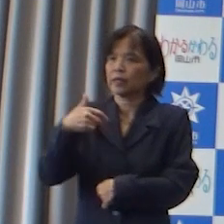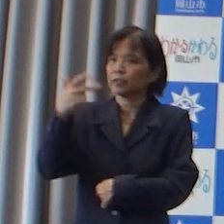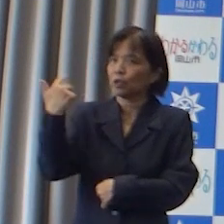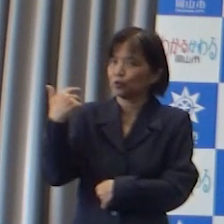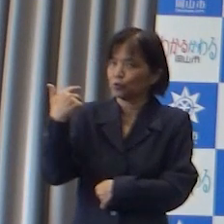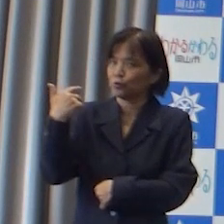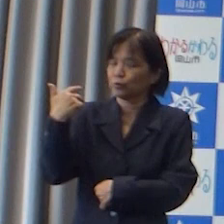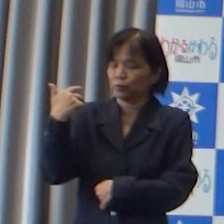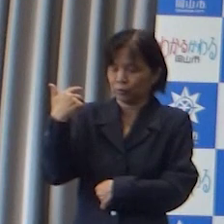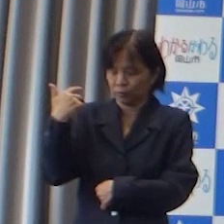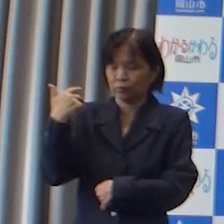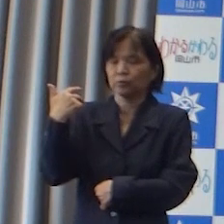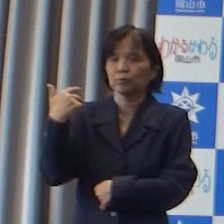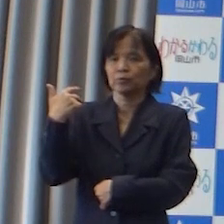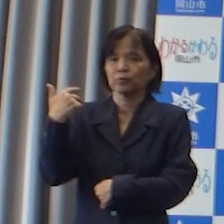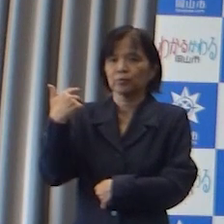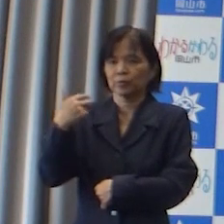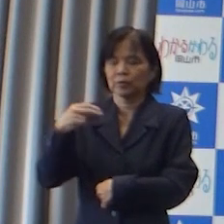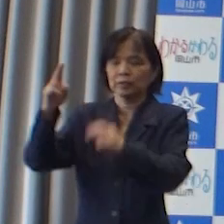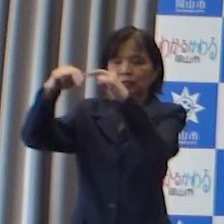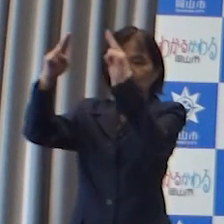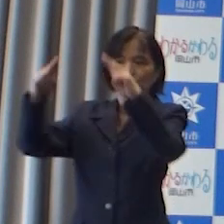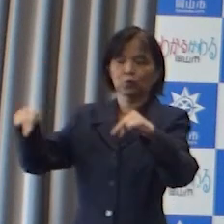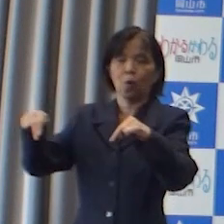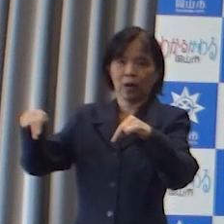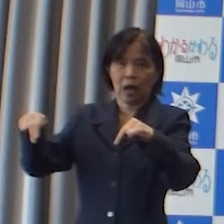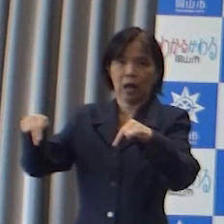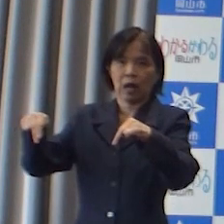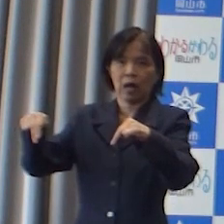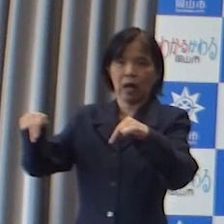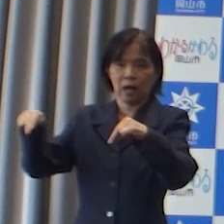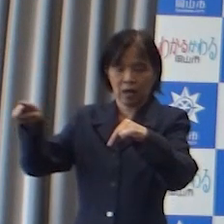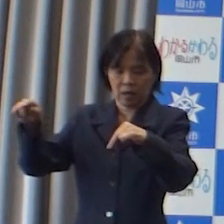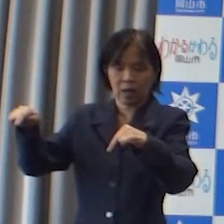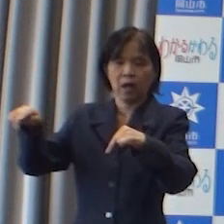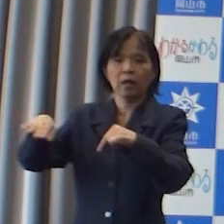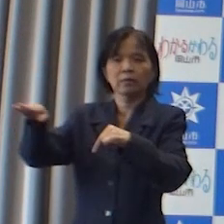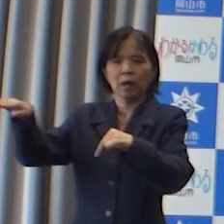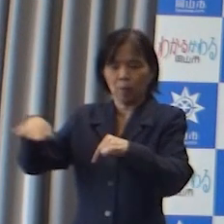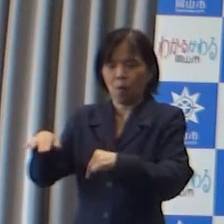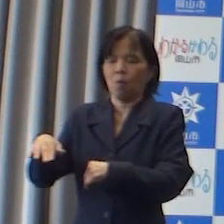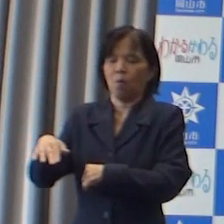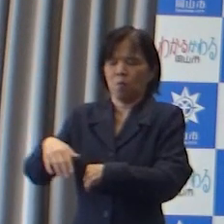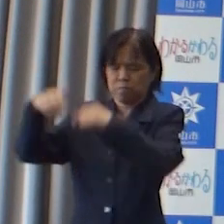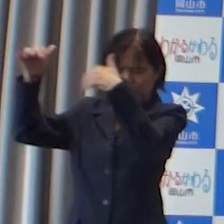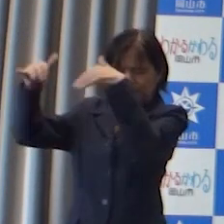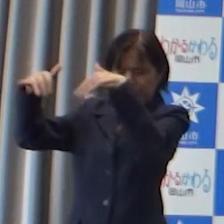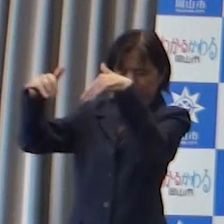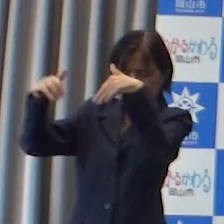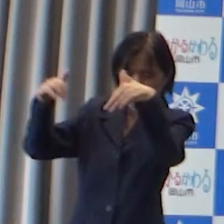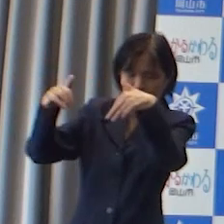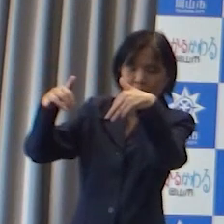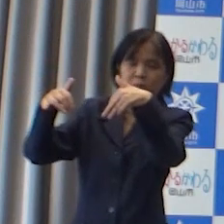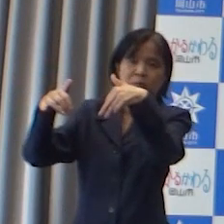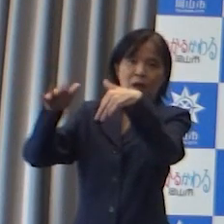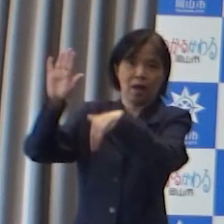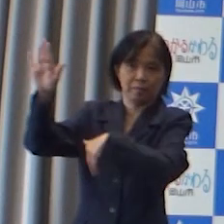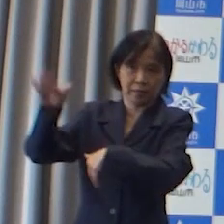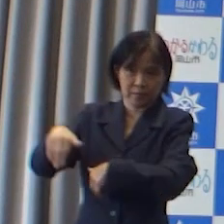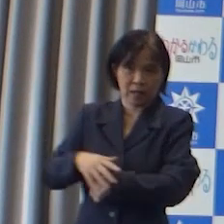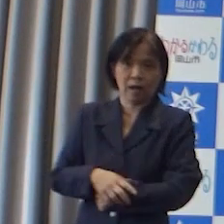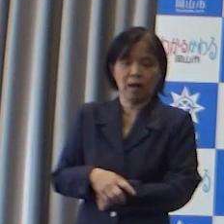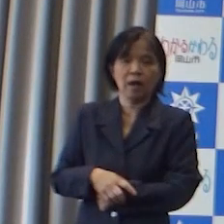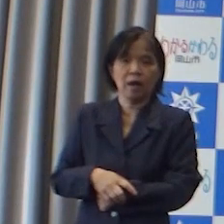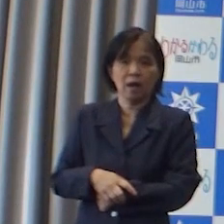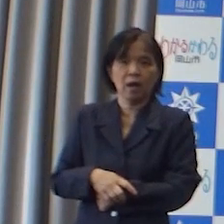先週ですか、静岡でも静岡等でもですね、猛烈な雨が降っ